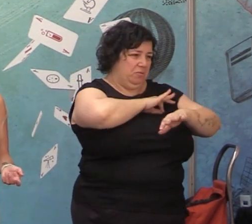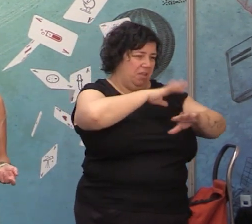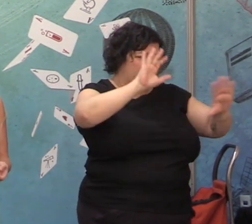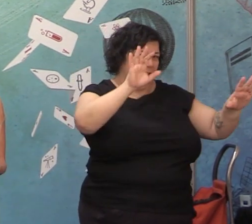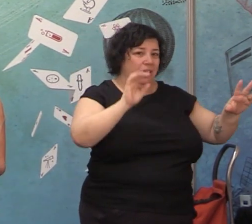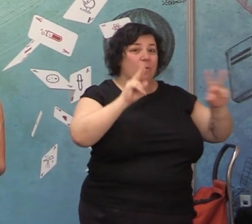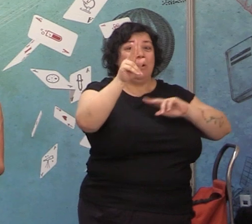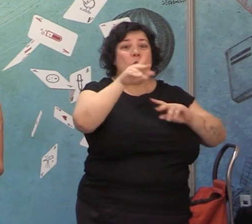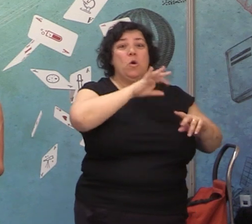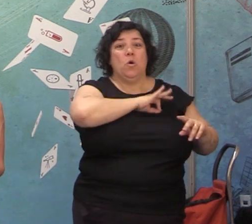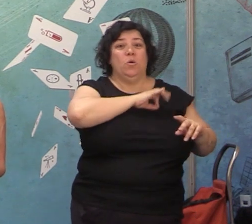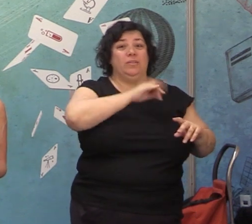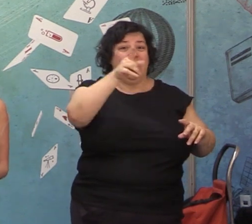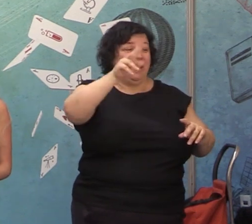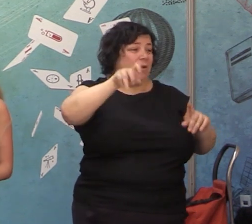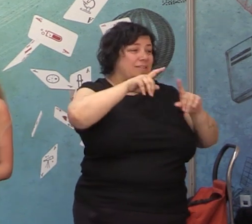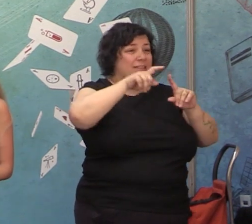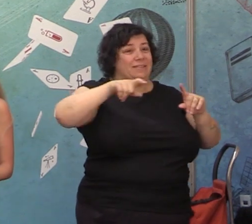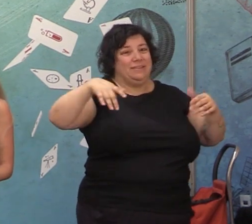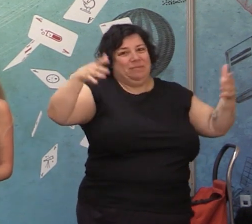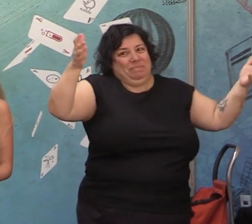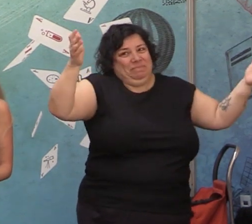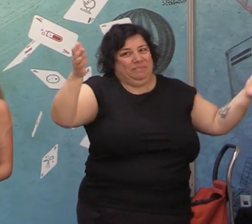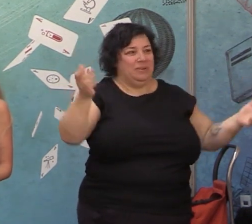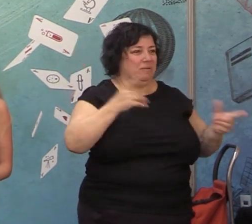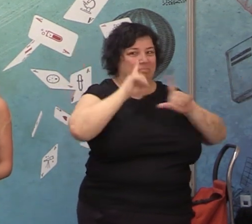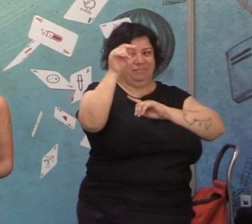Bueno, es usted no es una estadística.